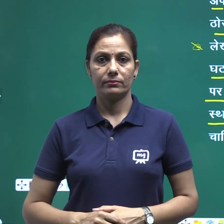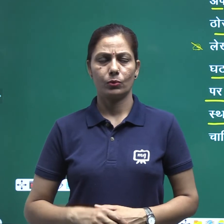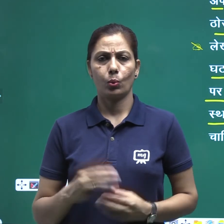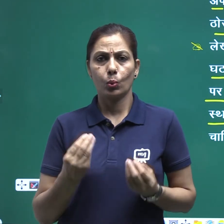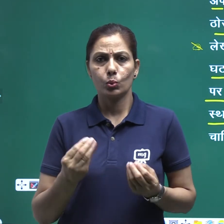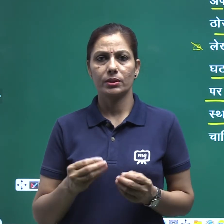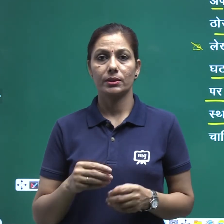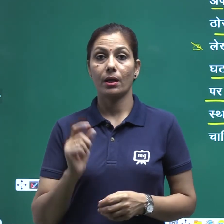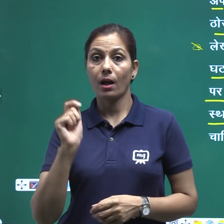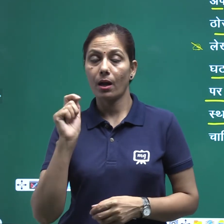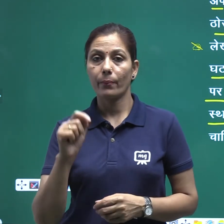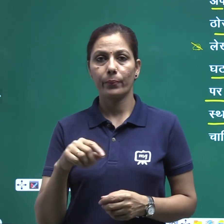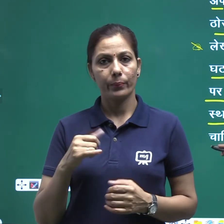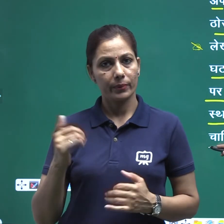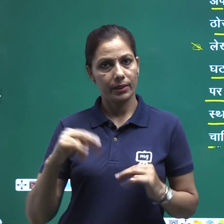कुछ करना चाहिए।